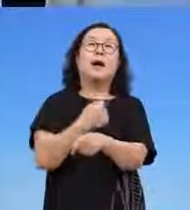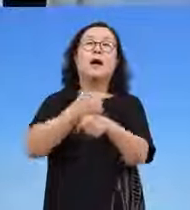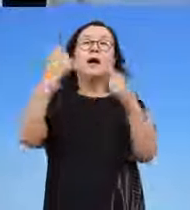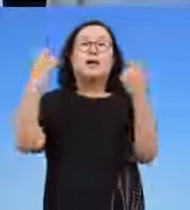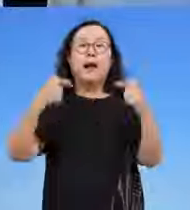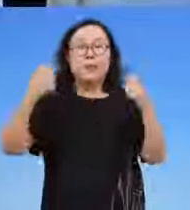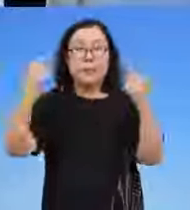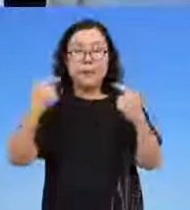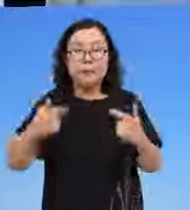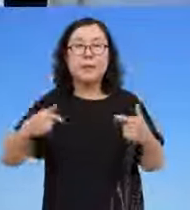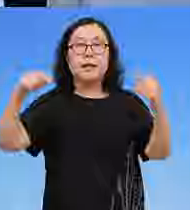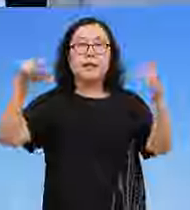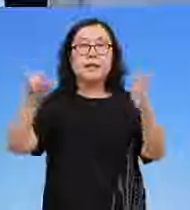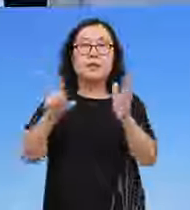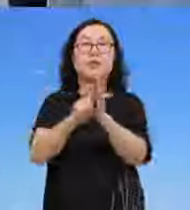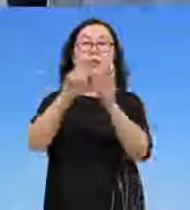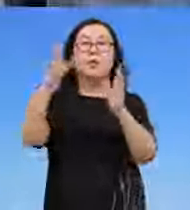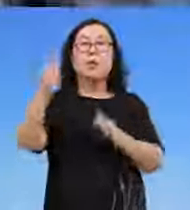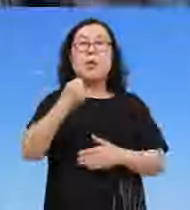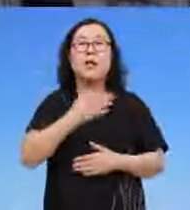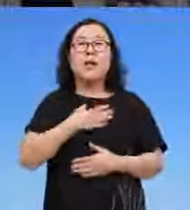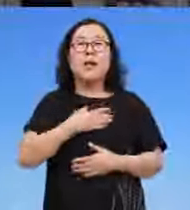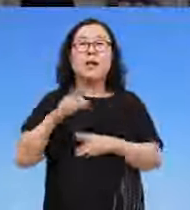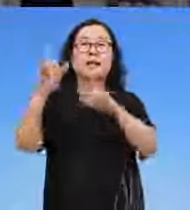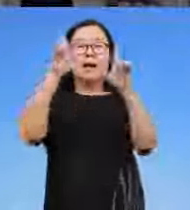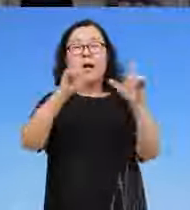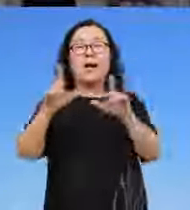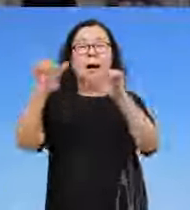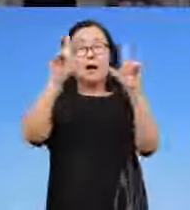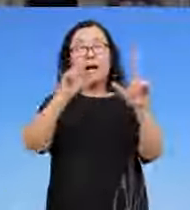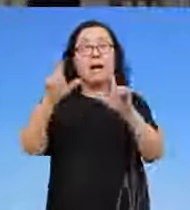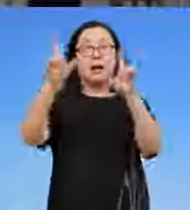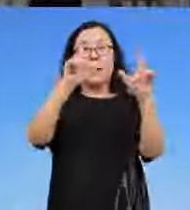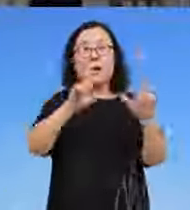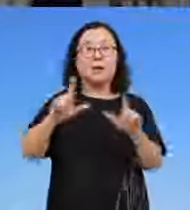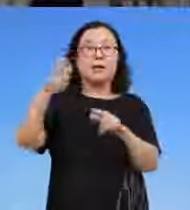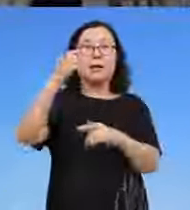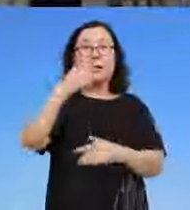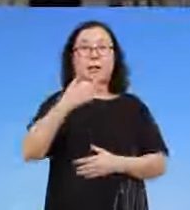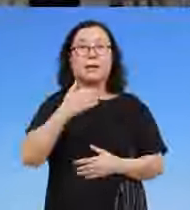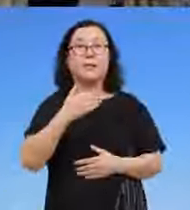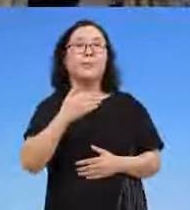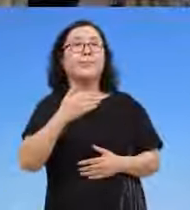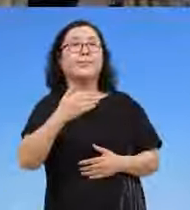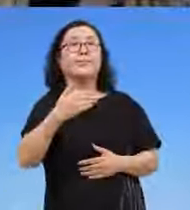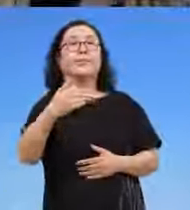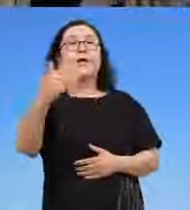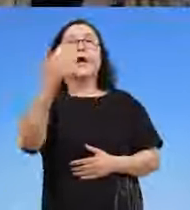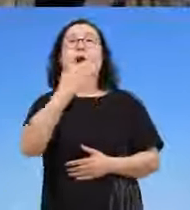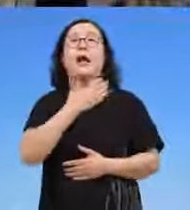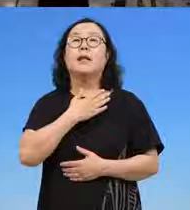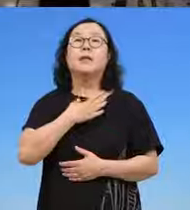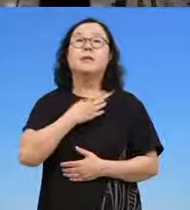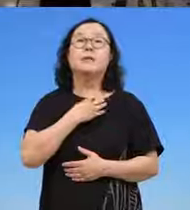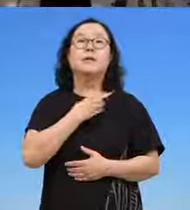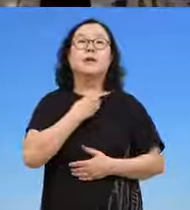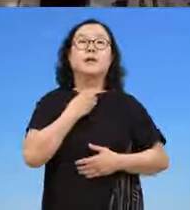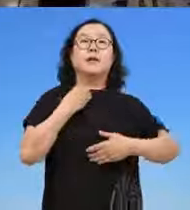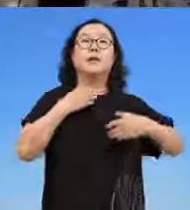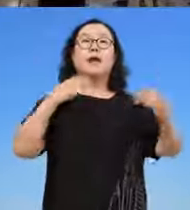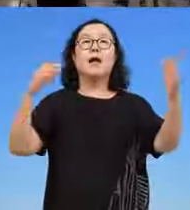날마다 믿음으로 나 살아가리. 우리 힘을 얻어 다시 한번 선포하기 원합니다. 나는